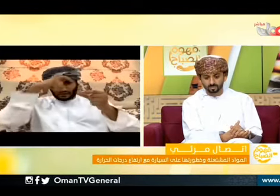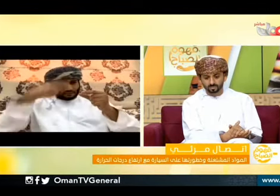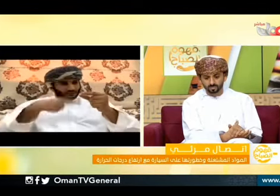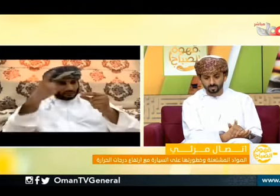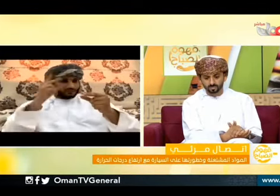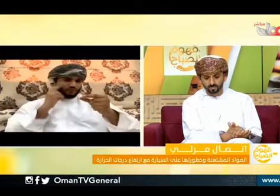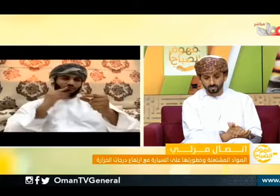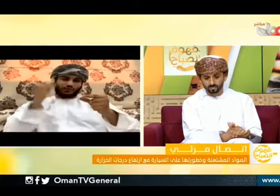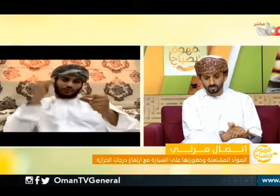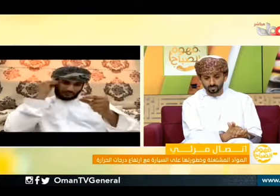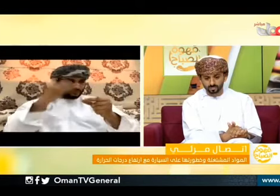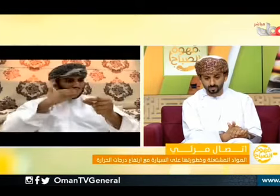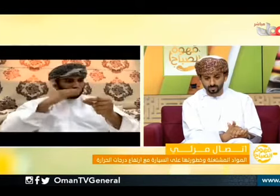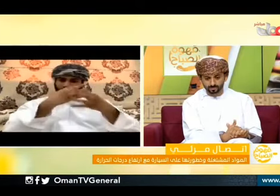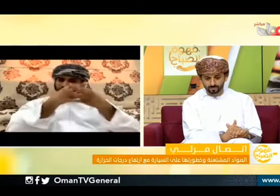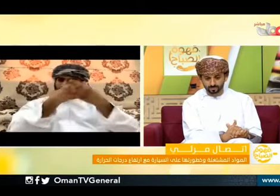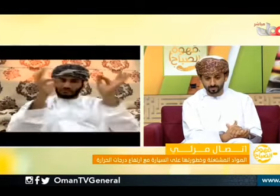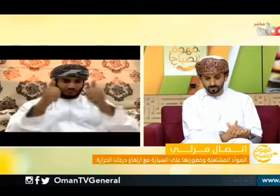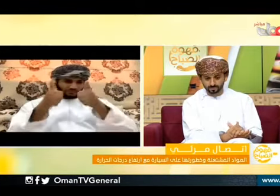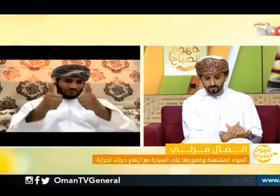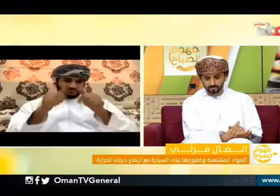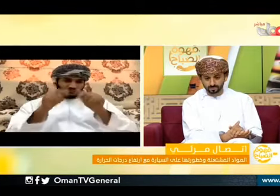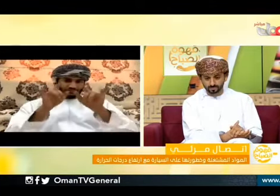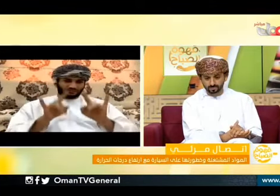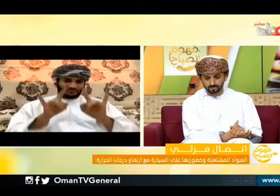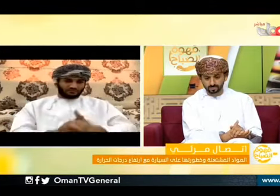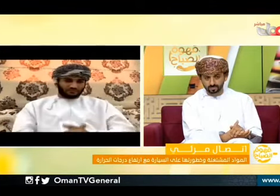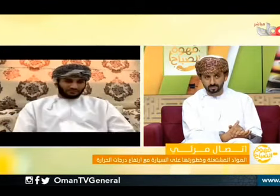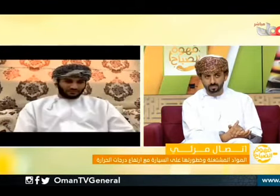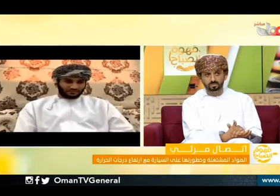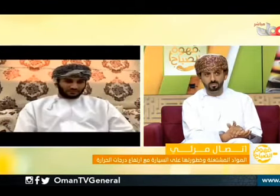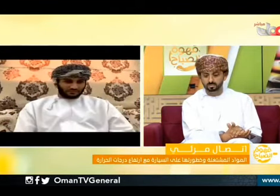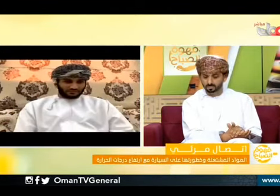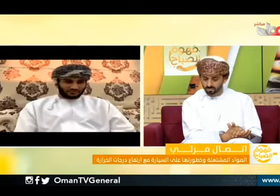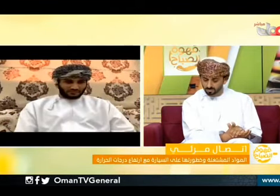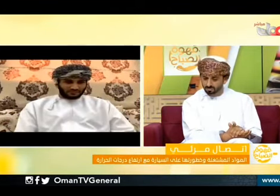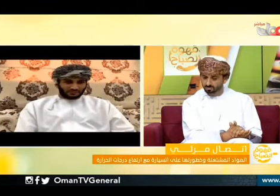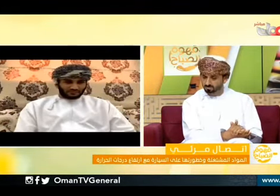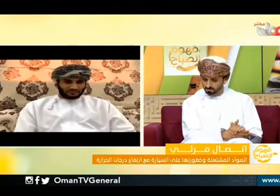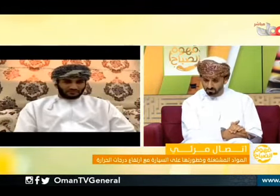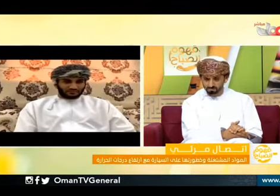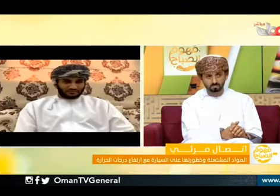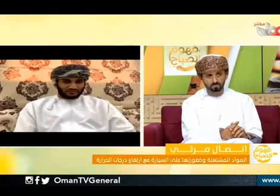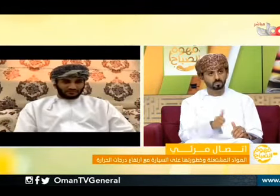من خلال الماكينة، الإطارات وما شابه ذلك للمسافات الطويلة في فترة الصيف.